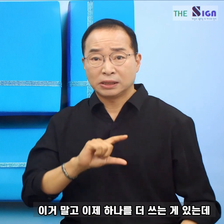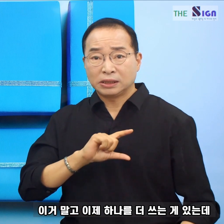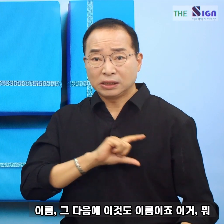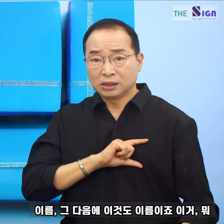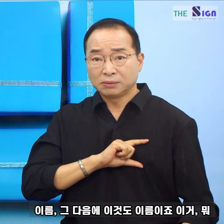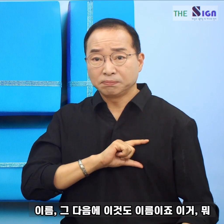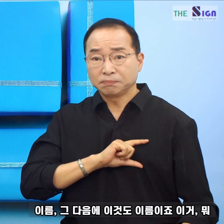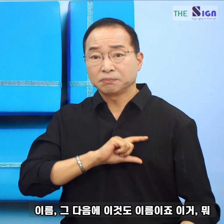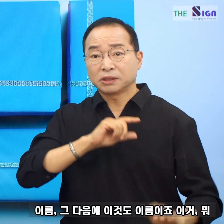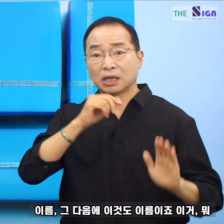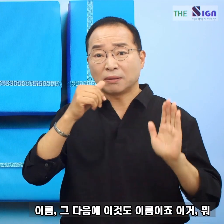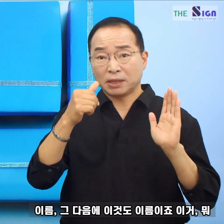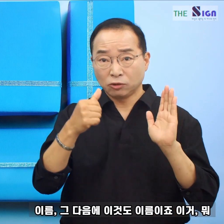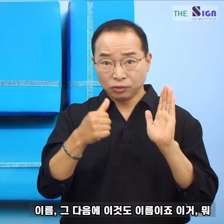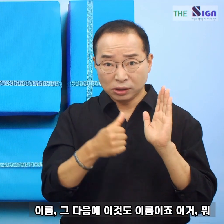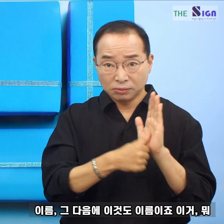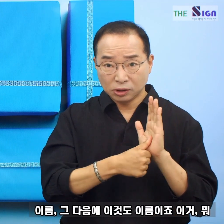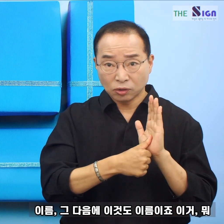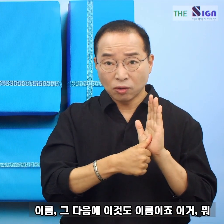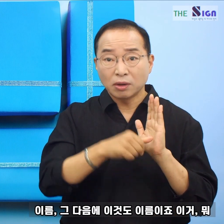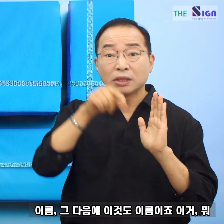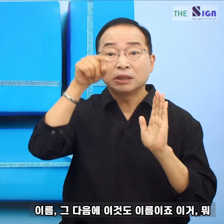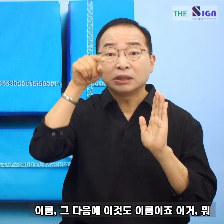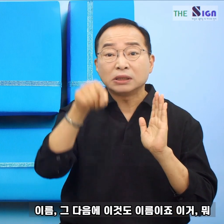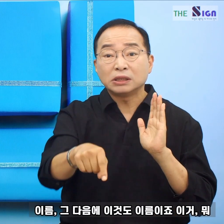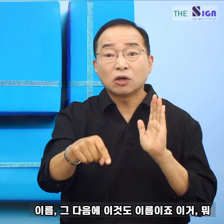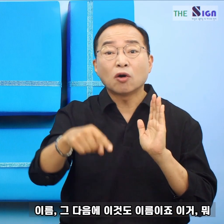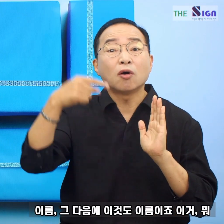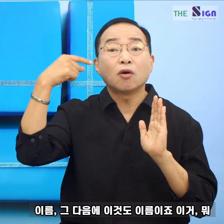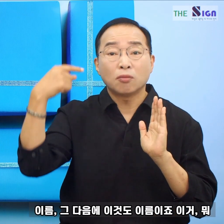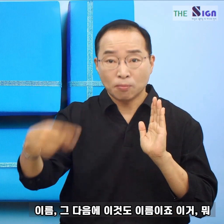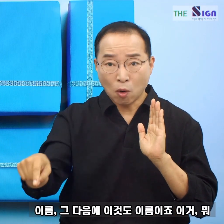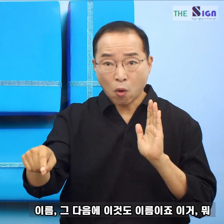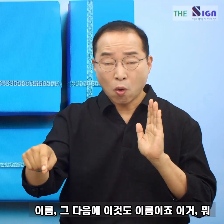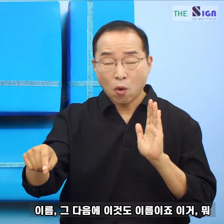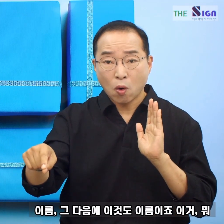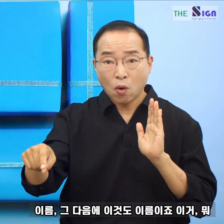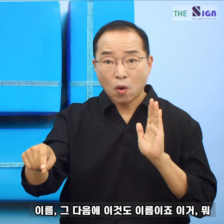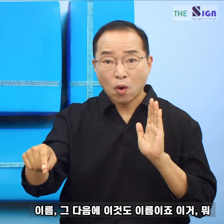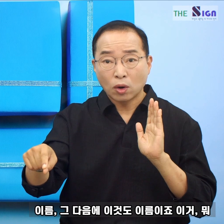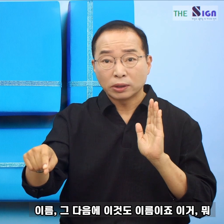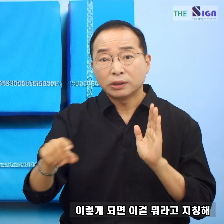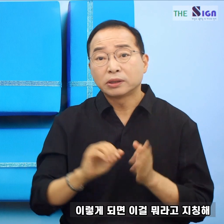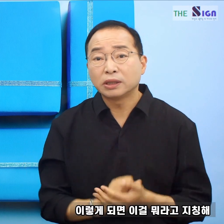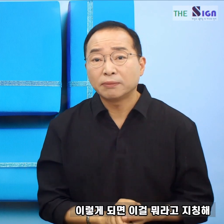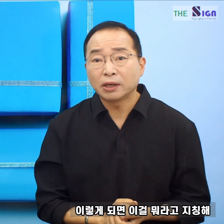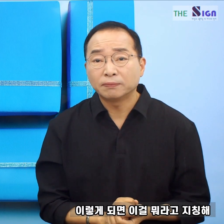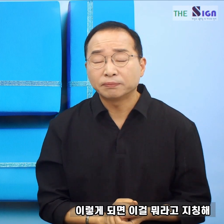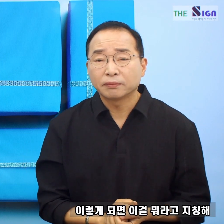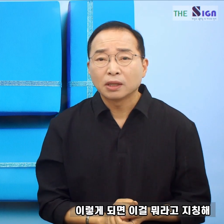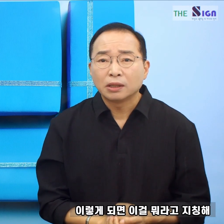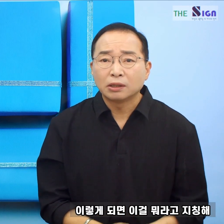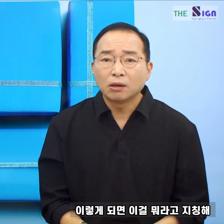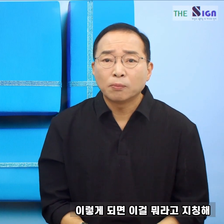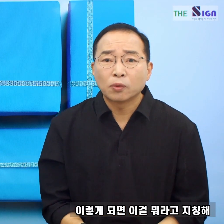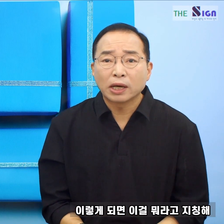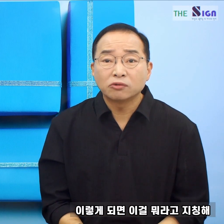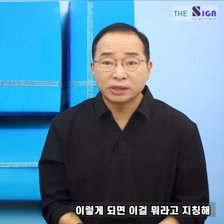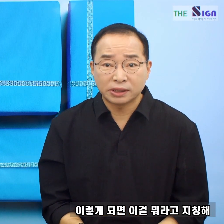이름, 그 다음에 이것도 이름이죠. 이거, 뭐. 이렇게 되면 이걸 뭐라고